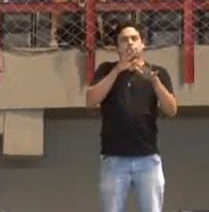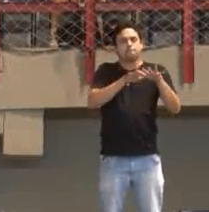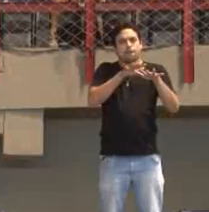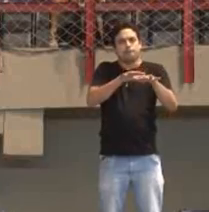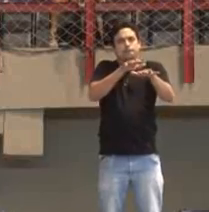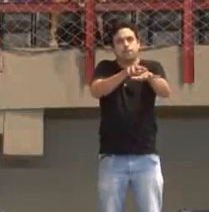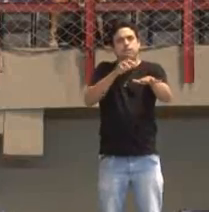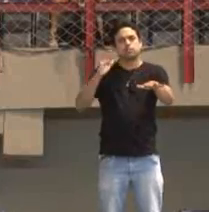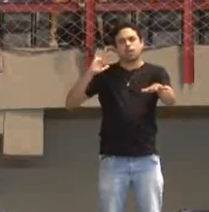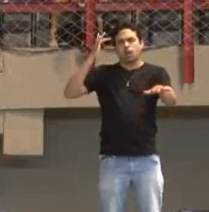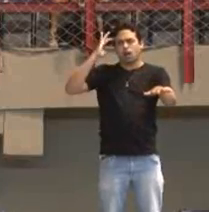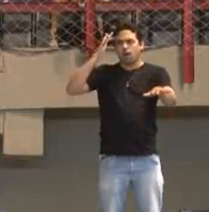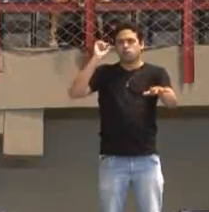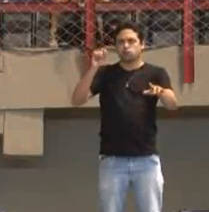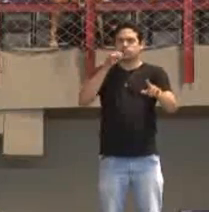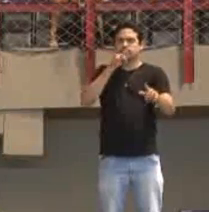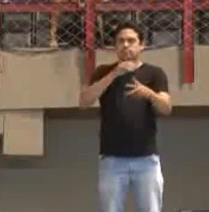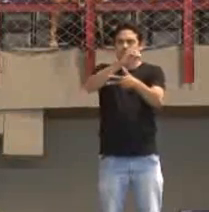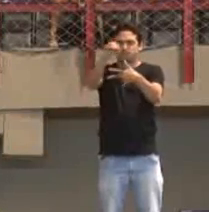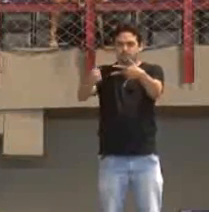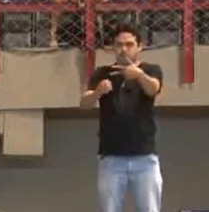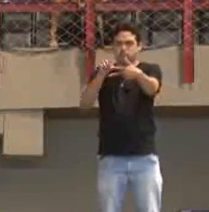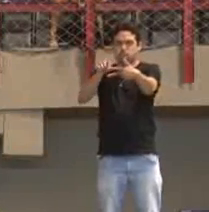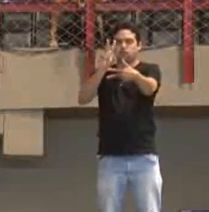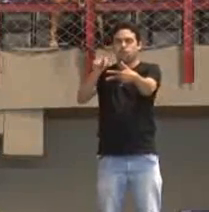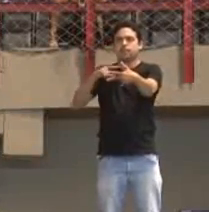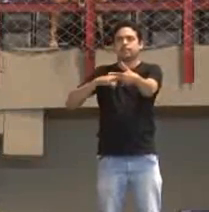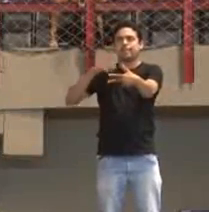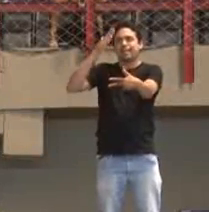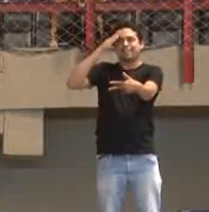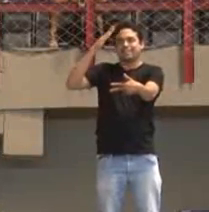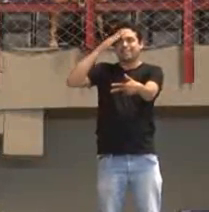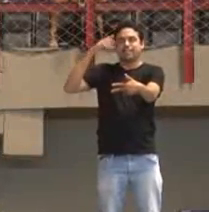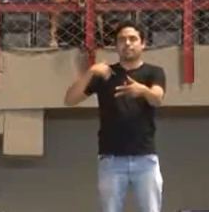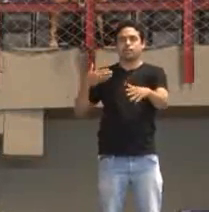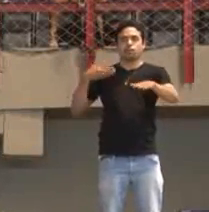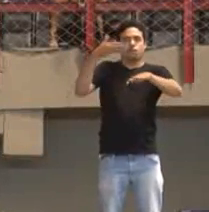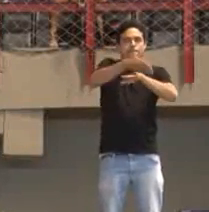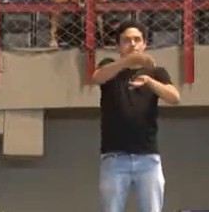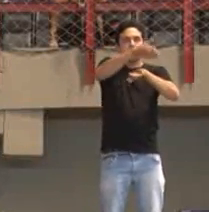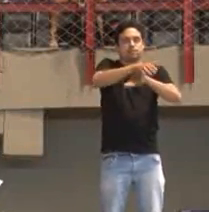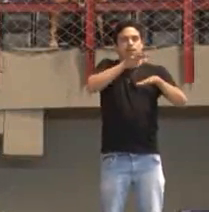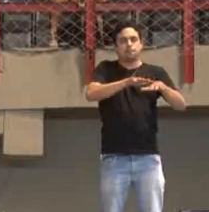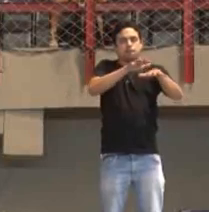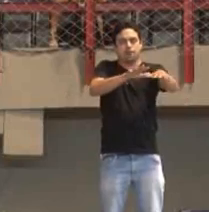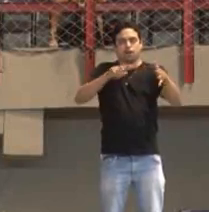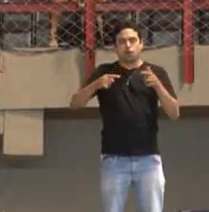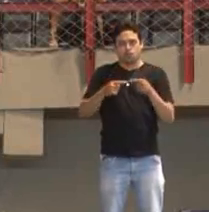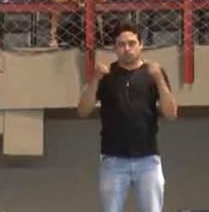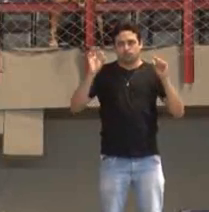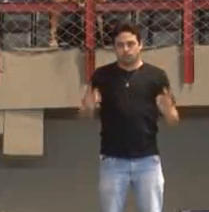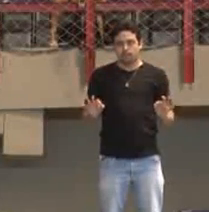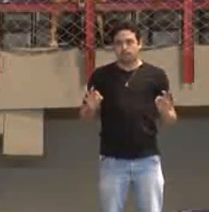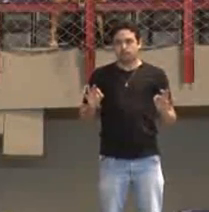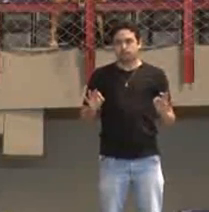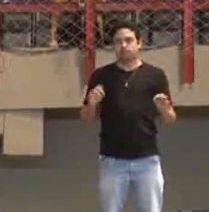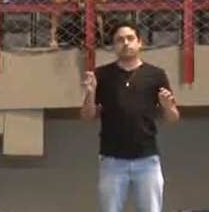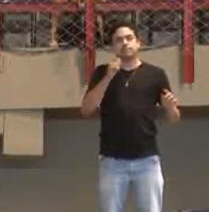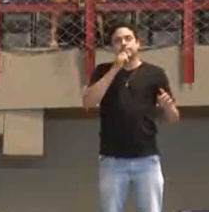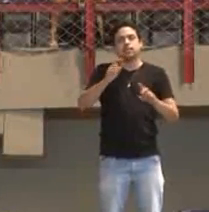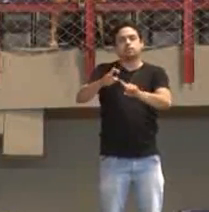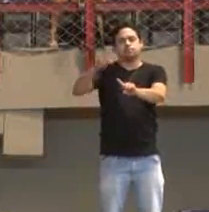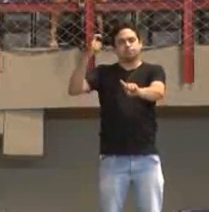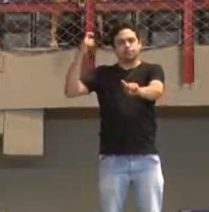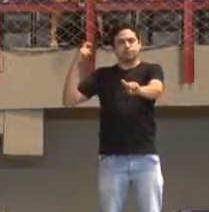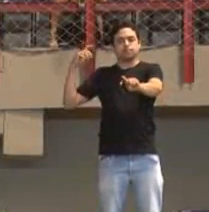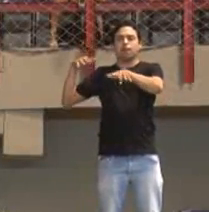você acha que para o seu vestibular, basta ter ido participar da passeata, é isso? Tem que ler sobre o